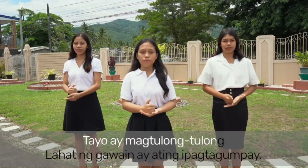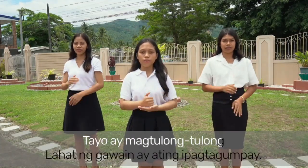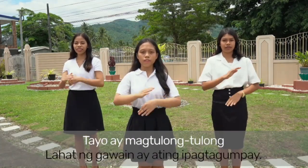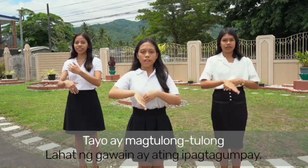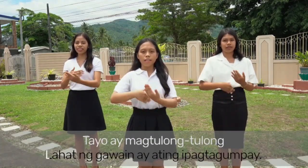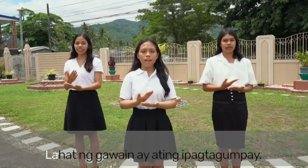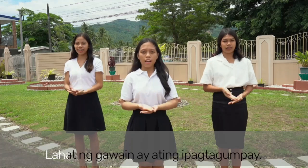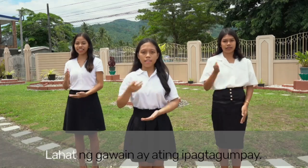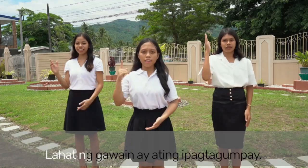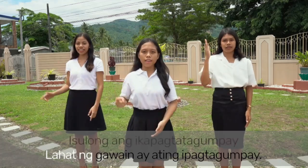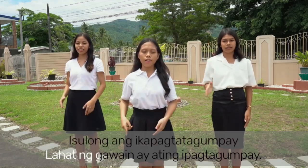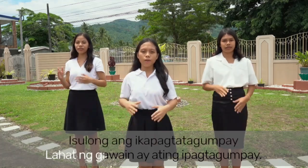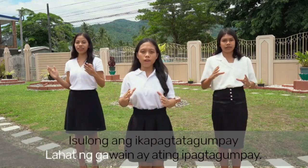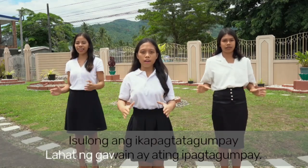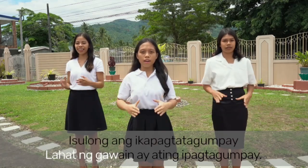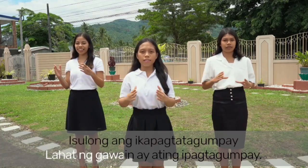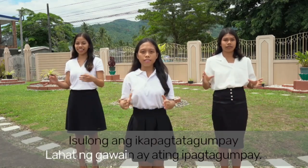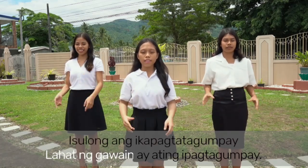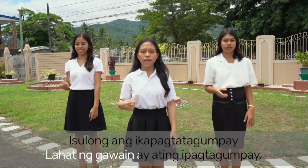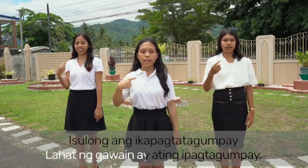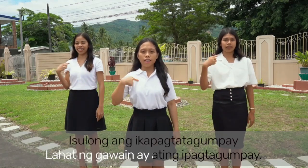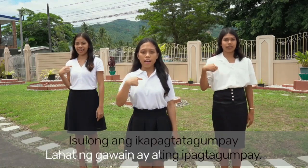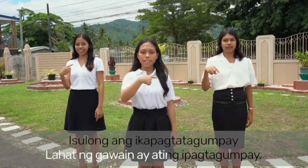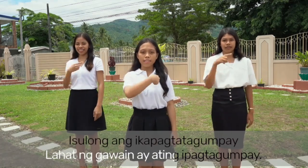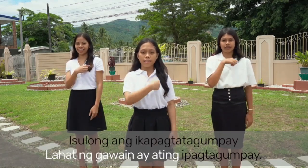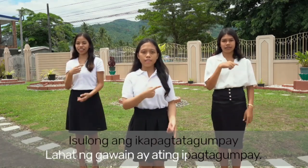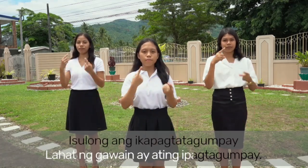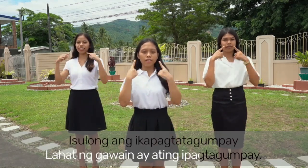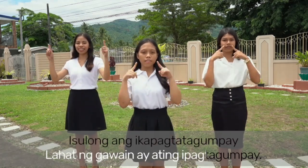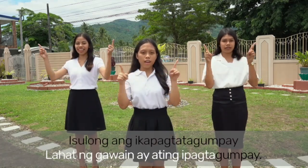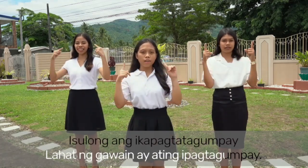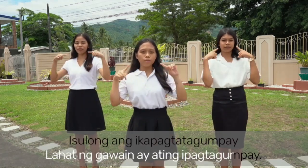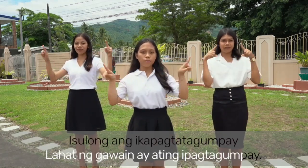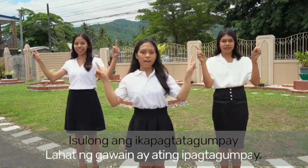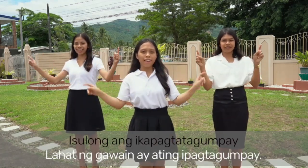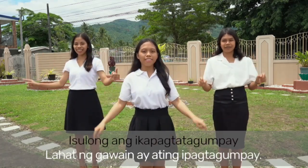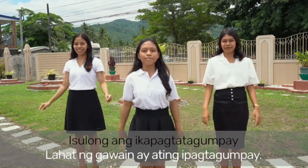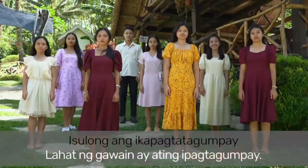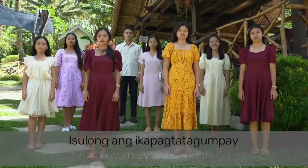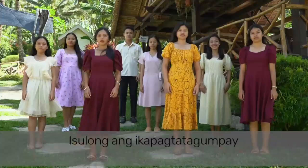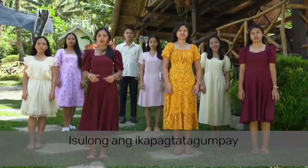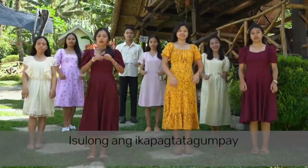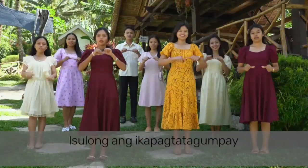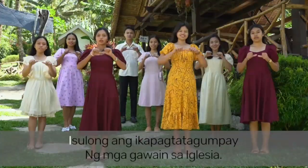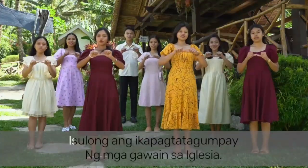magtulong-tulong. Lahat ng gawain ay ating ipagtagumpay.